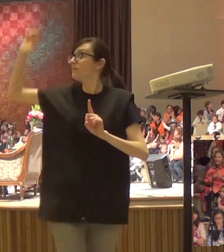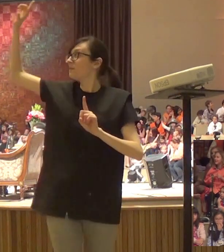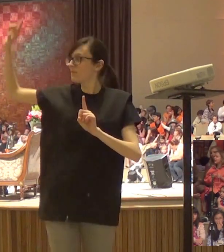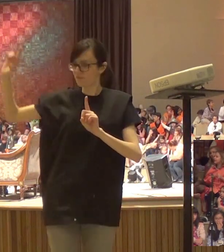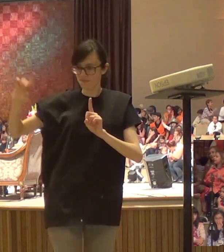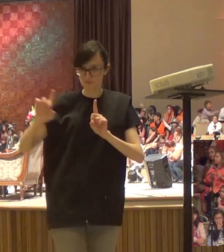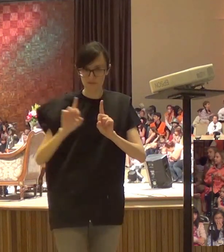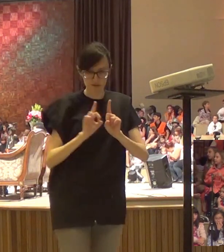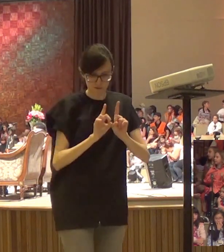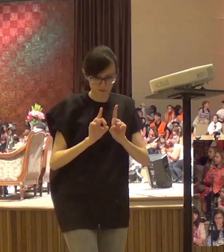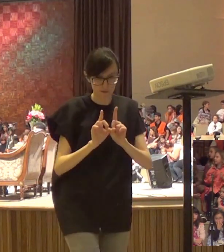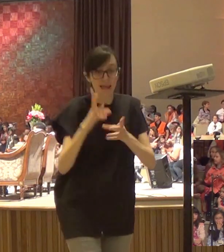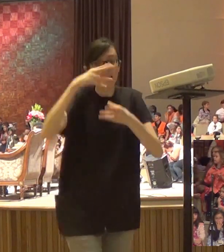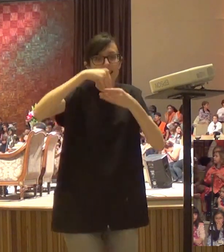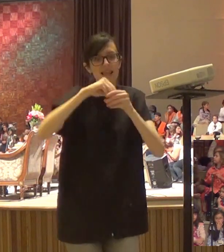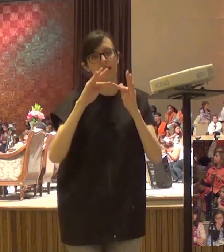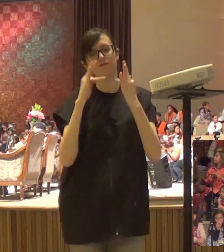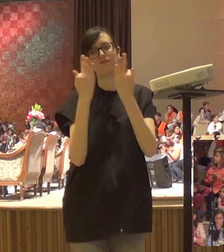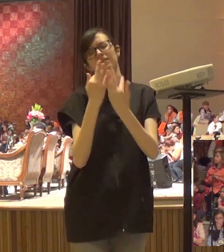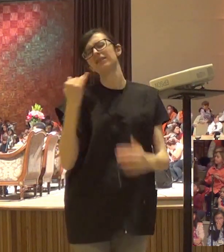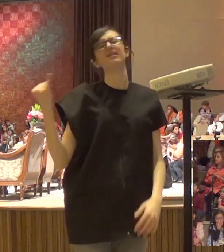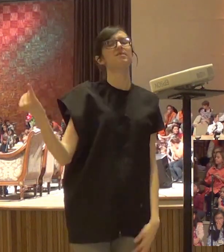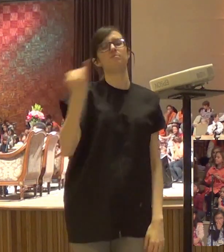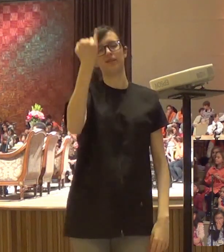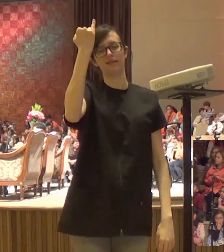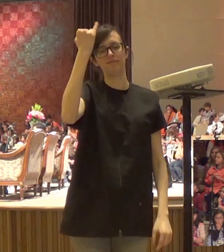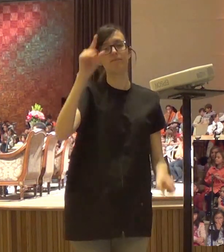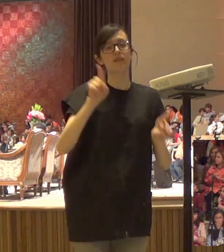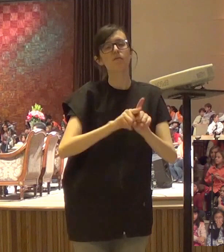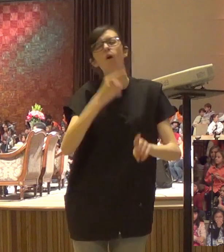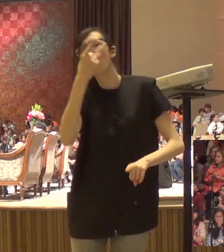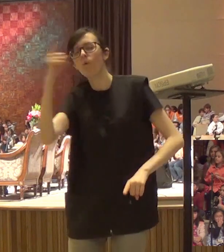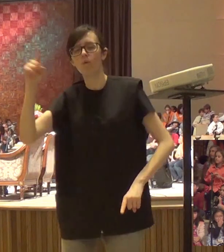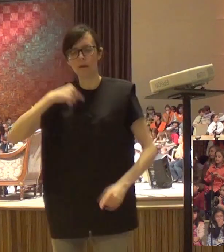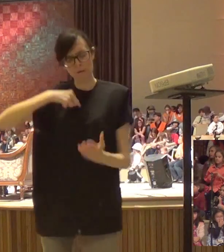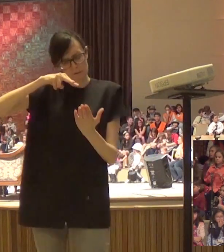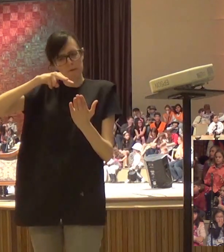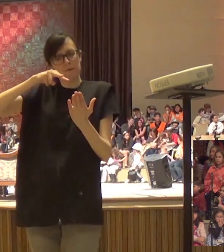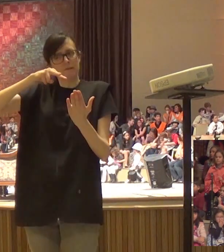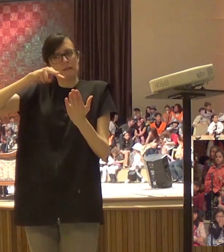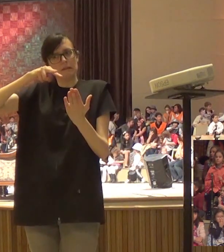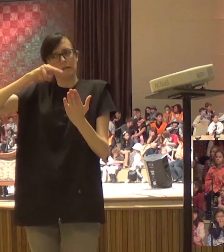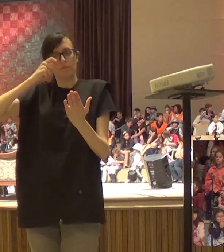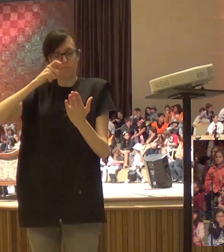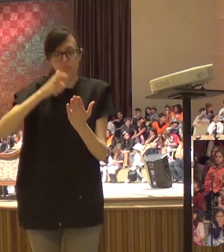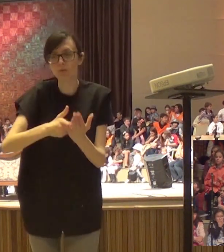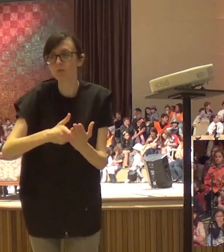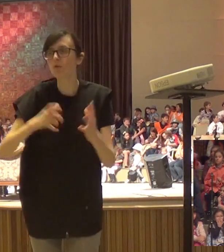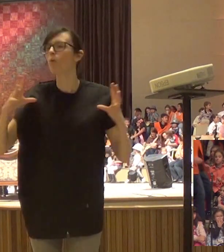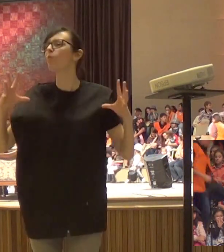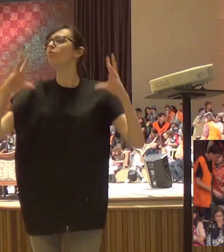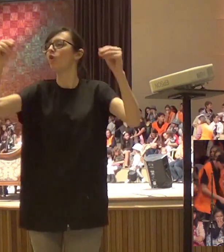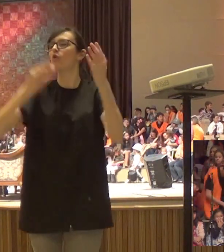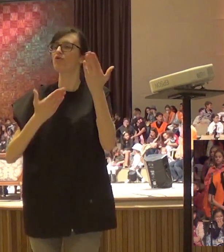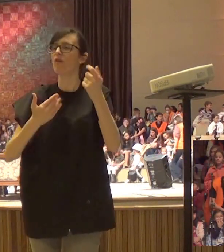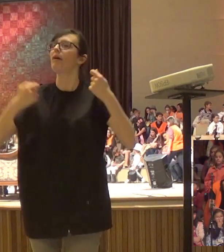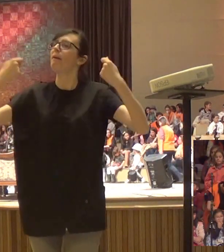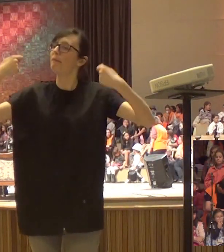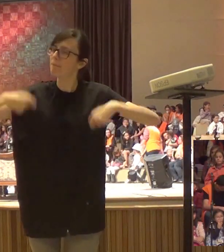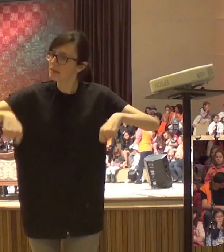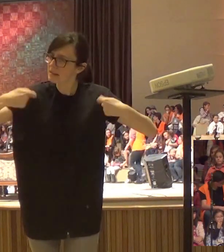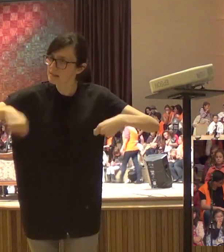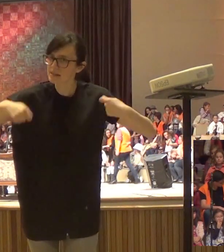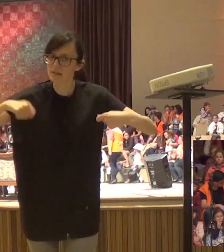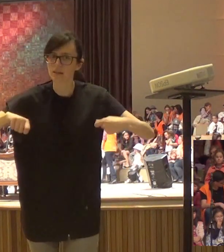casa. e uma última citação que capturou meu coração diz assim todos os jovens devem ser criados com a